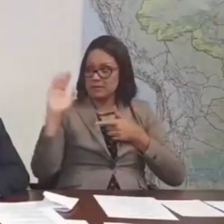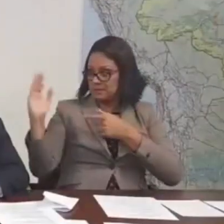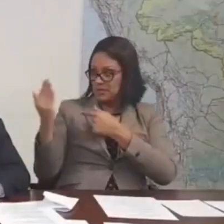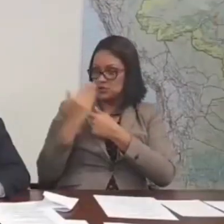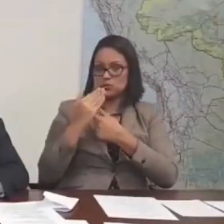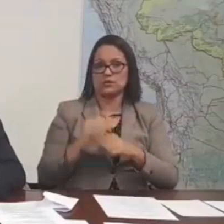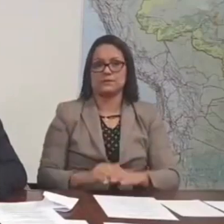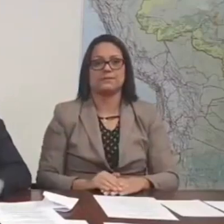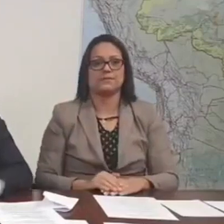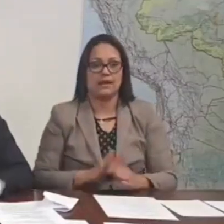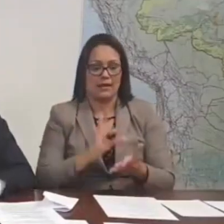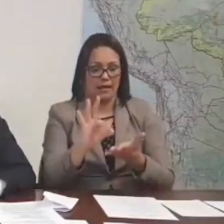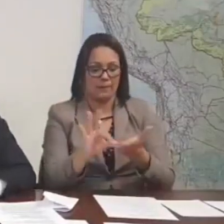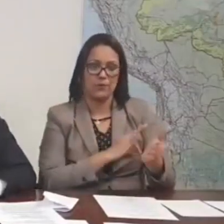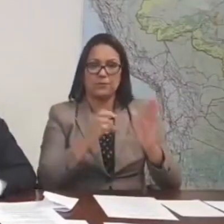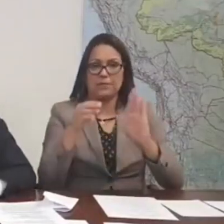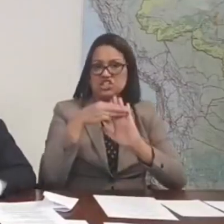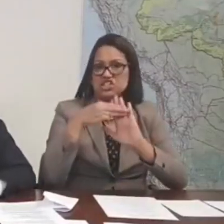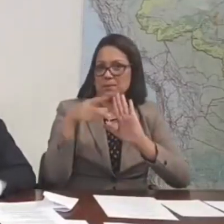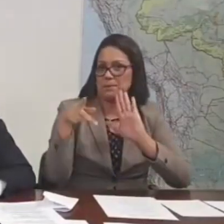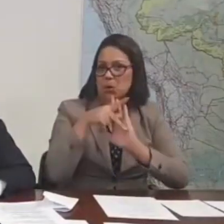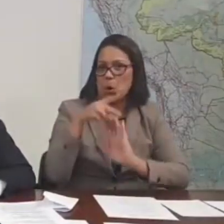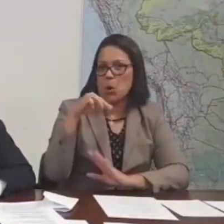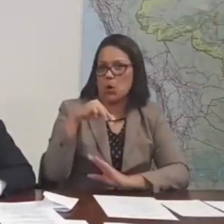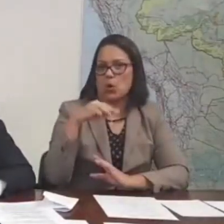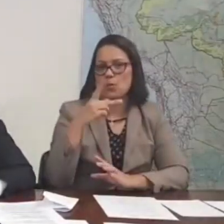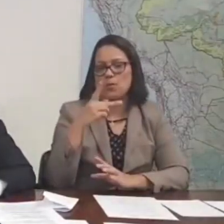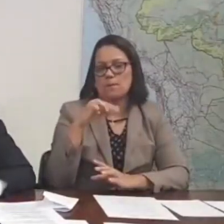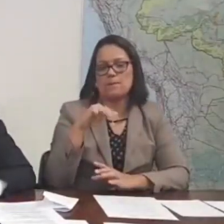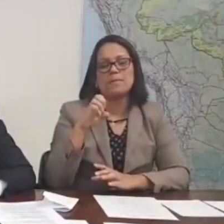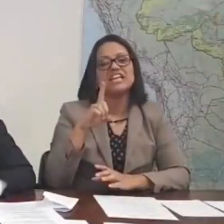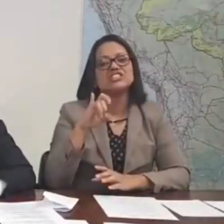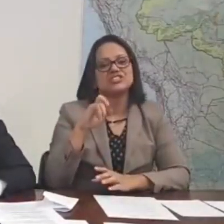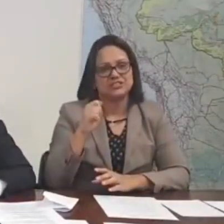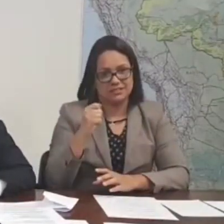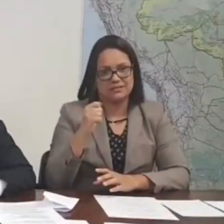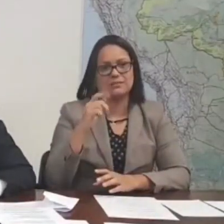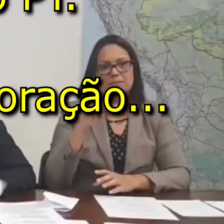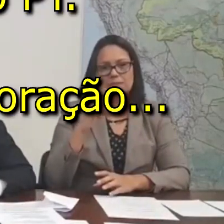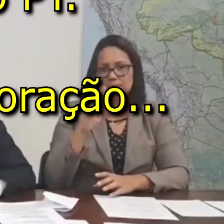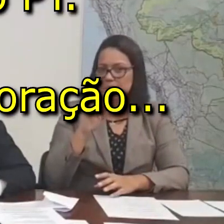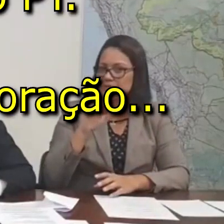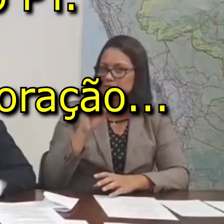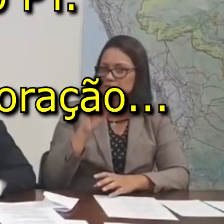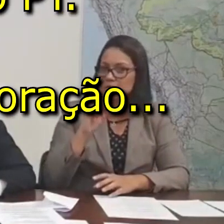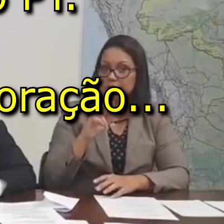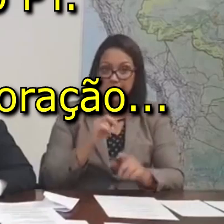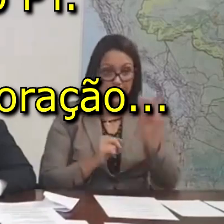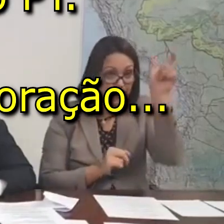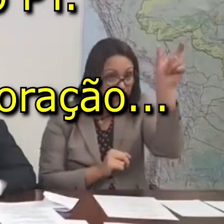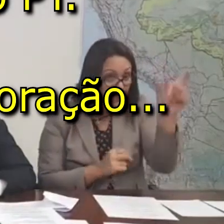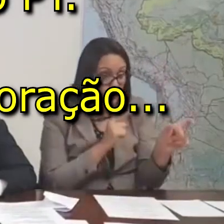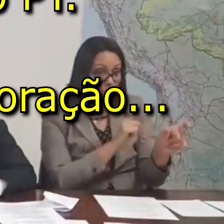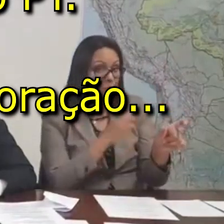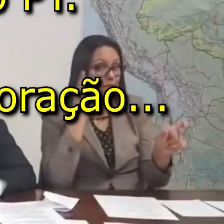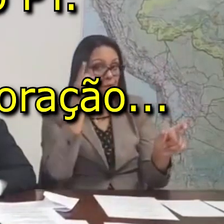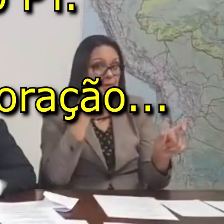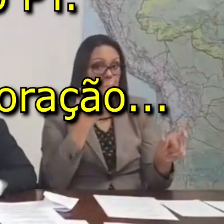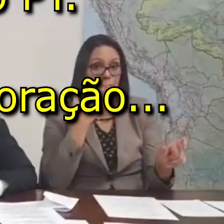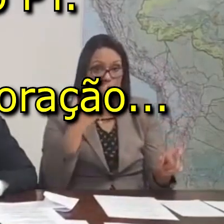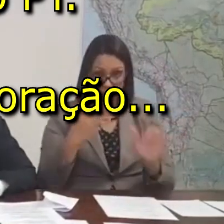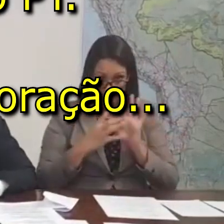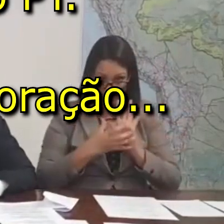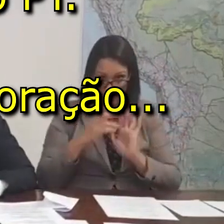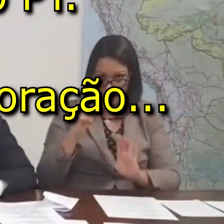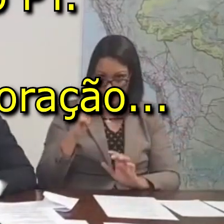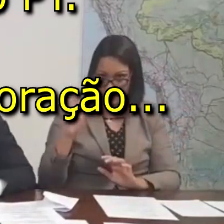aprovada a medida provisória teve um deputado do pt emenda foi